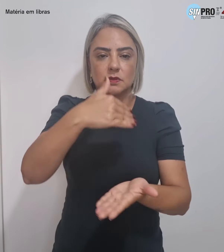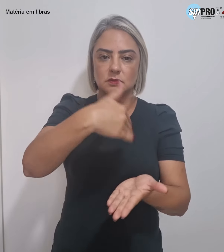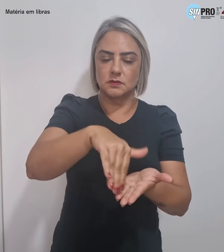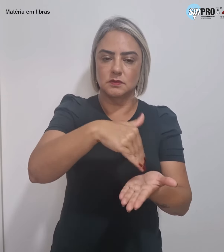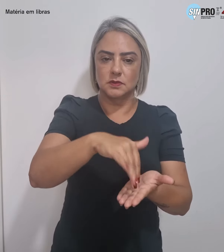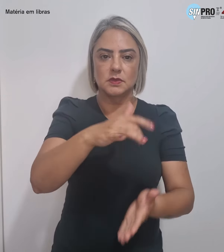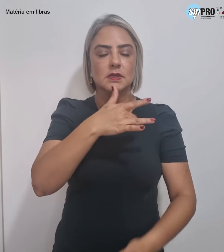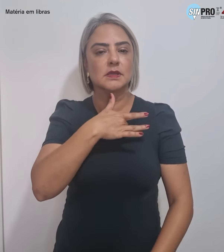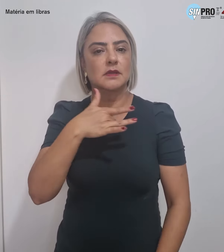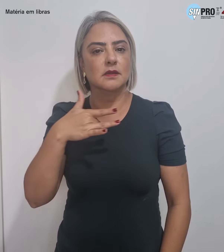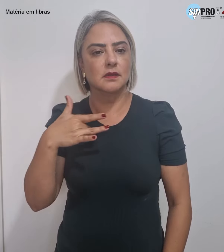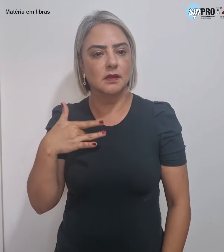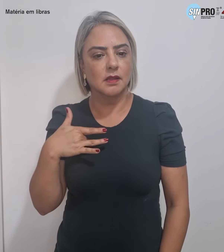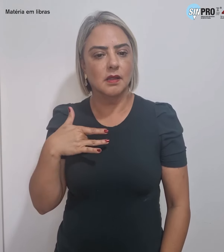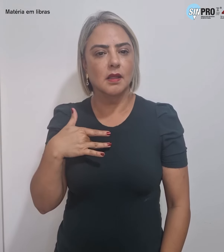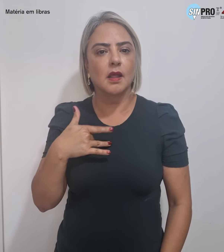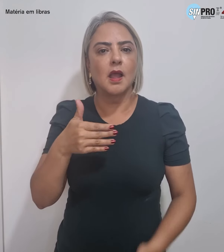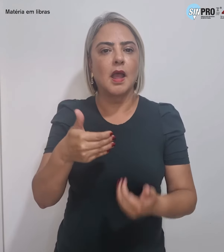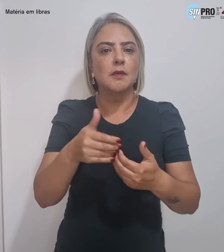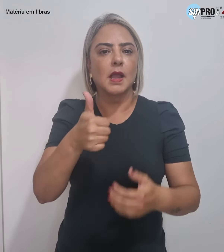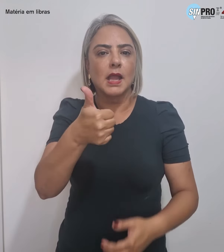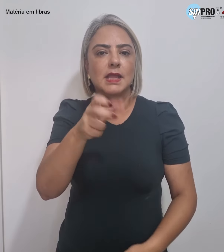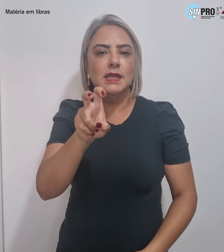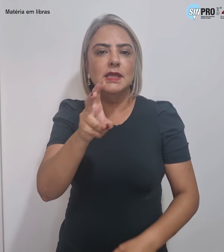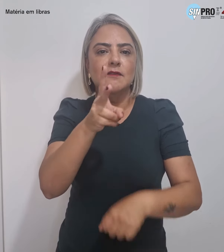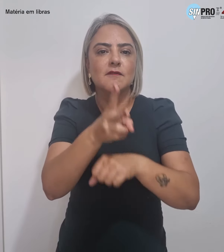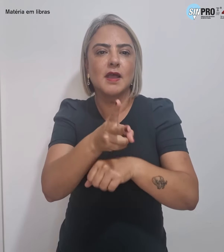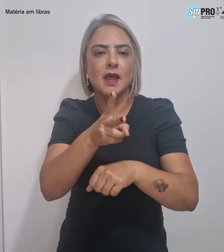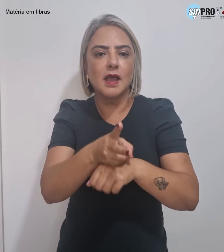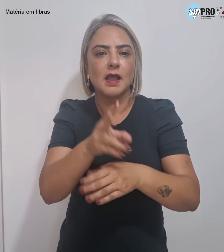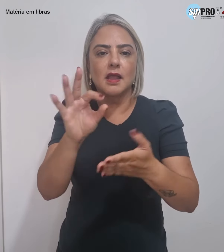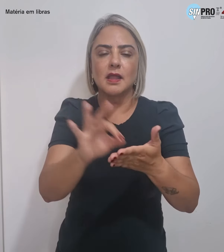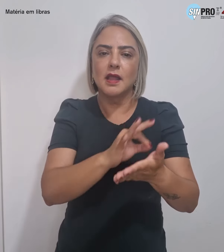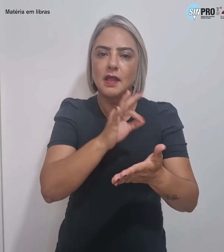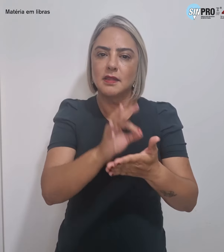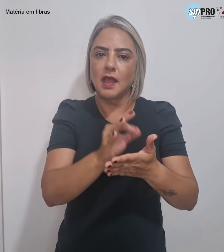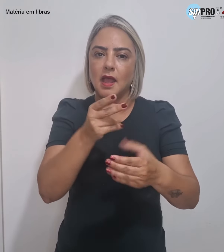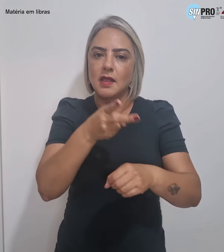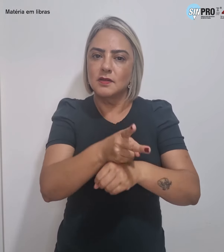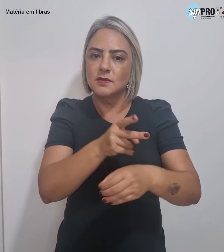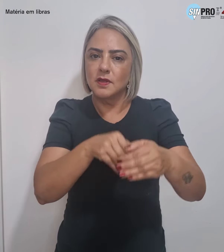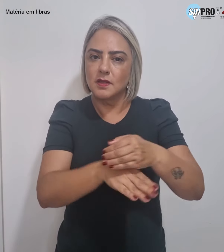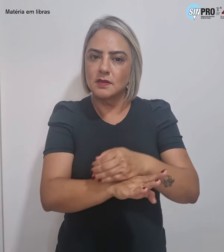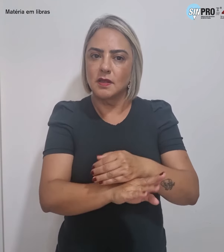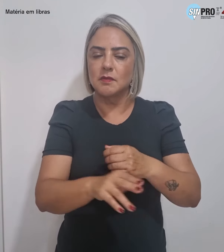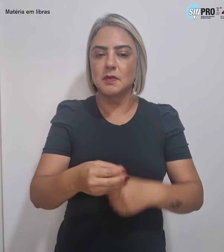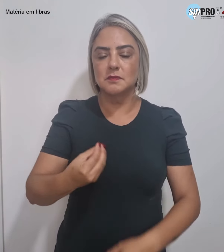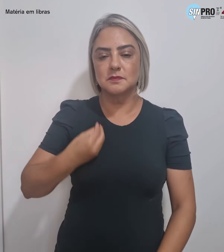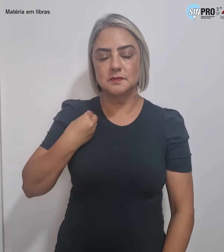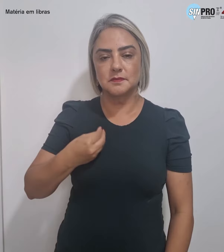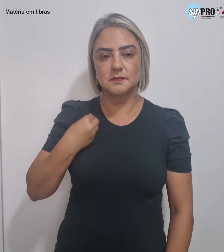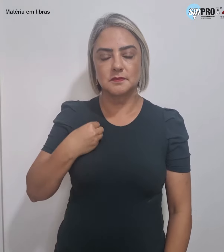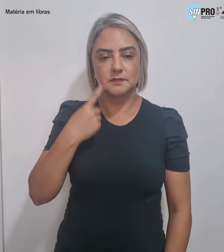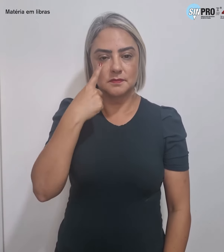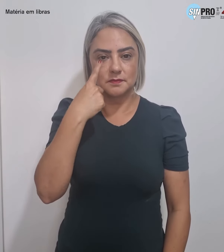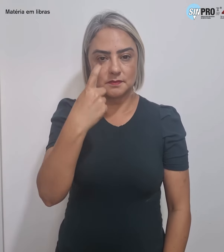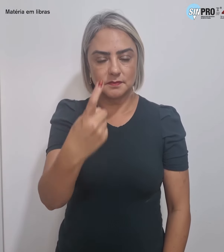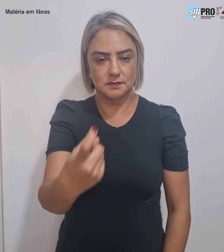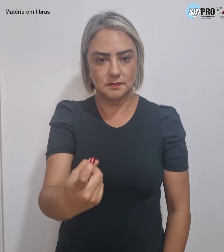de Saúde, está abrindo 15 vagas e cadastro reserva. Para participar, os interessados devem fazer